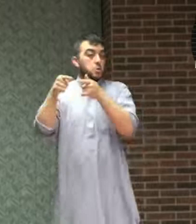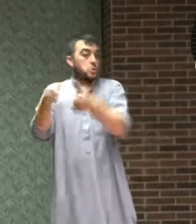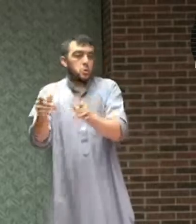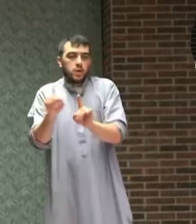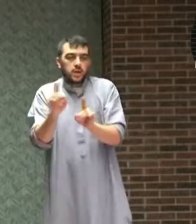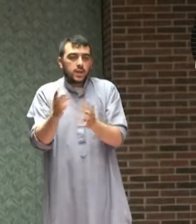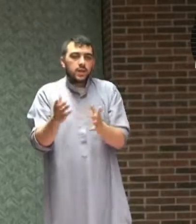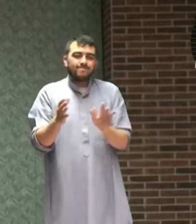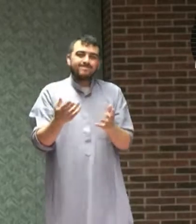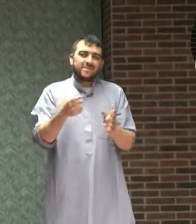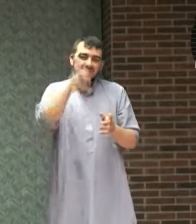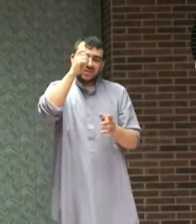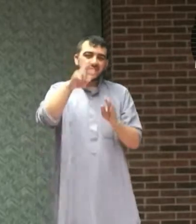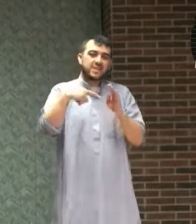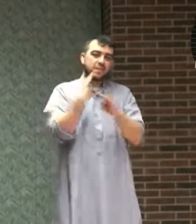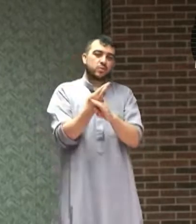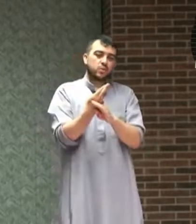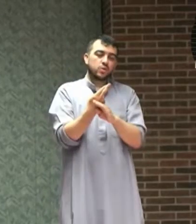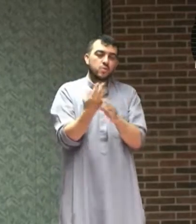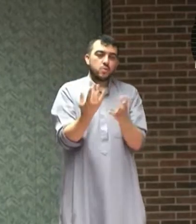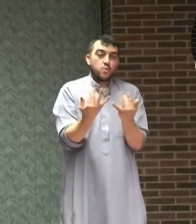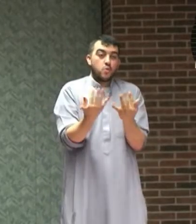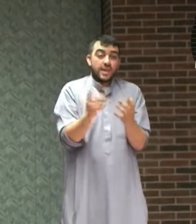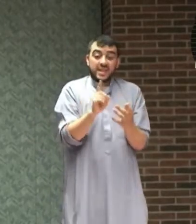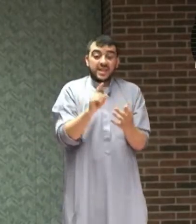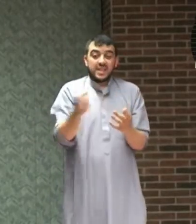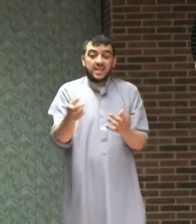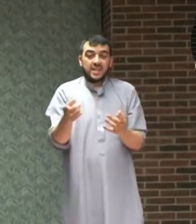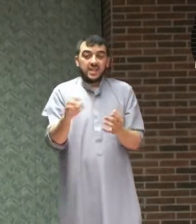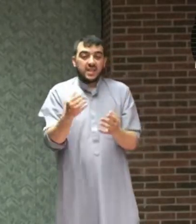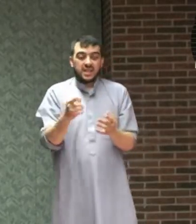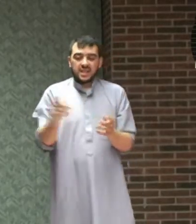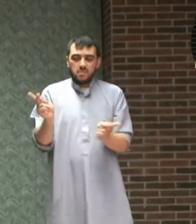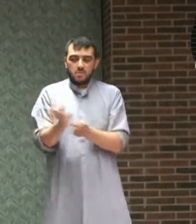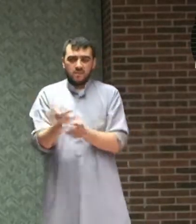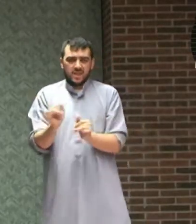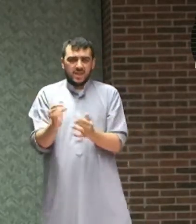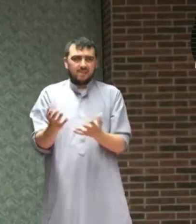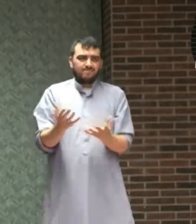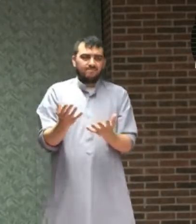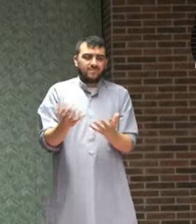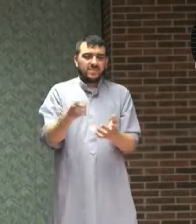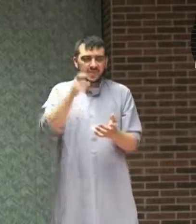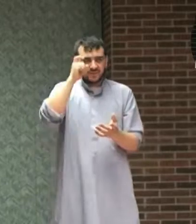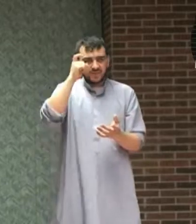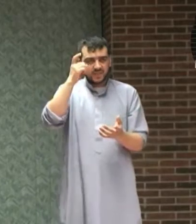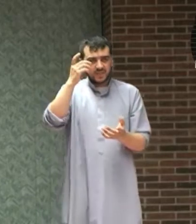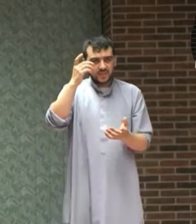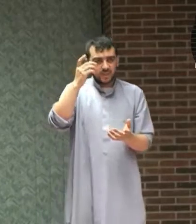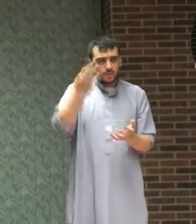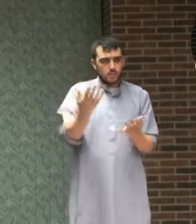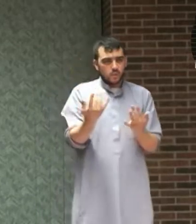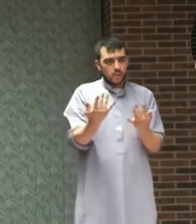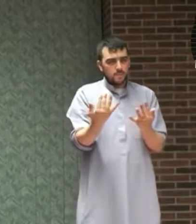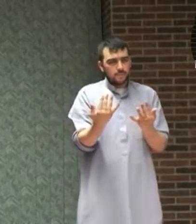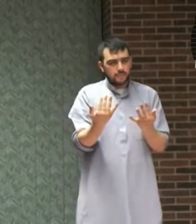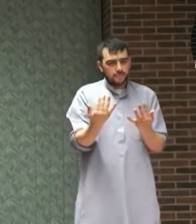savez qu'il est très très difficile pour moi de répondre à une telle question. Pourquoi ? Parce que qui a tort, qui a raison implique de comprendre